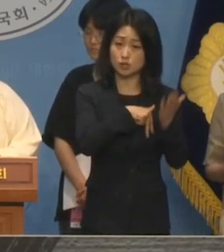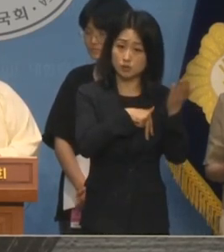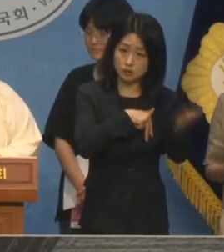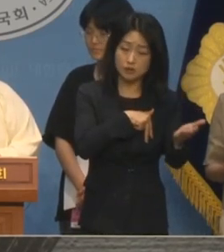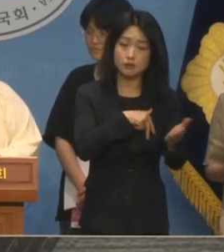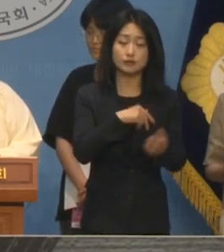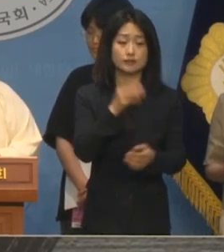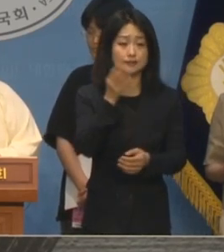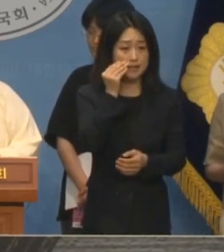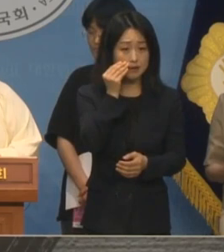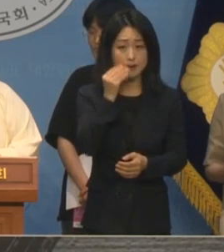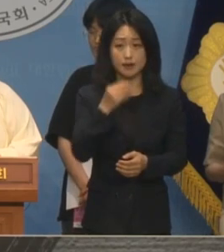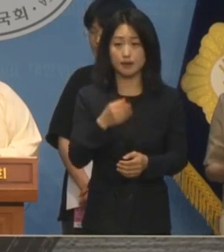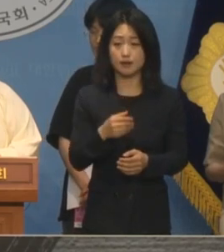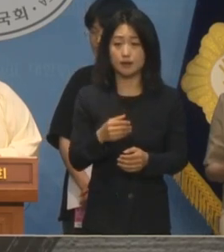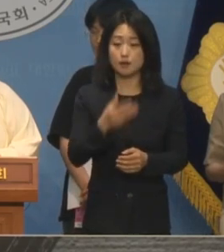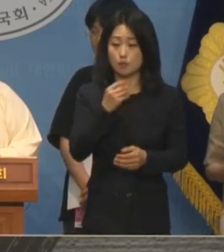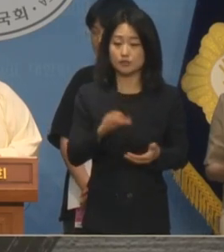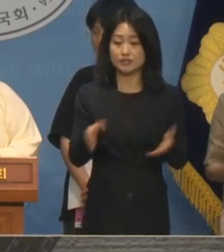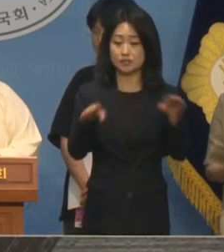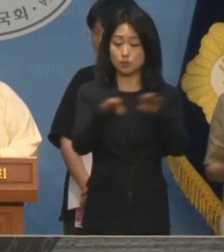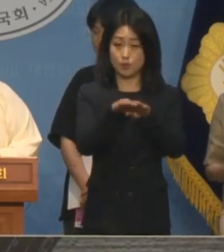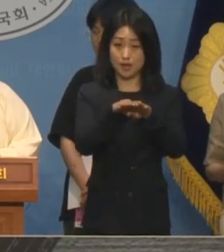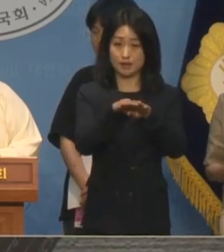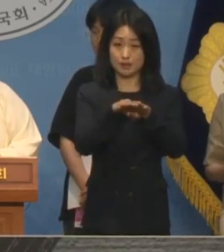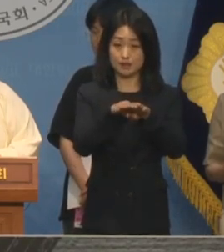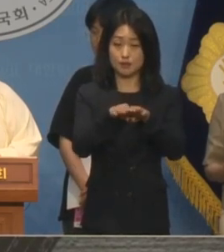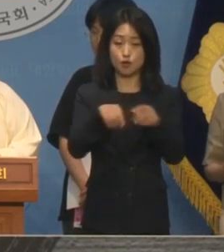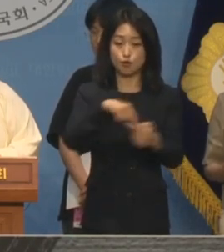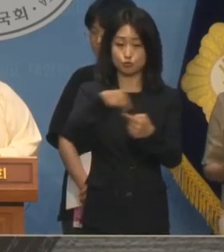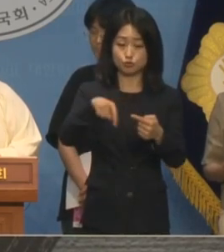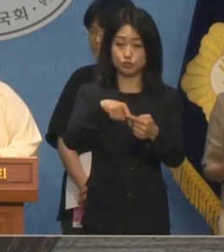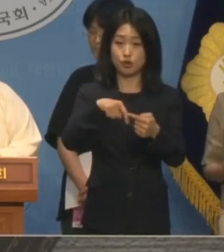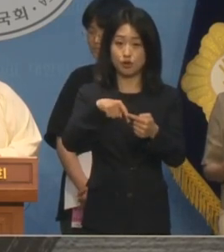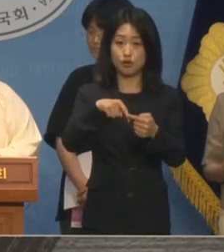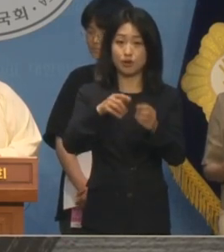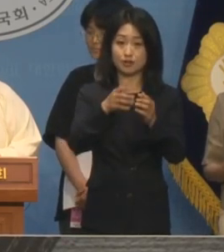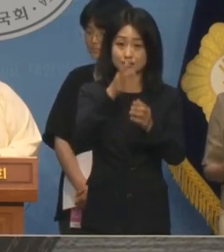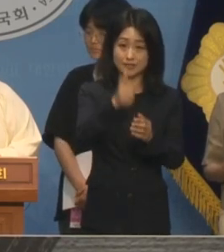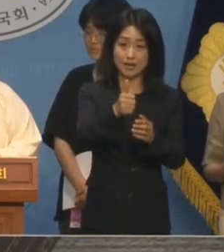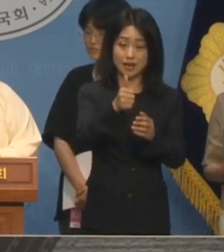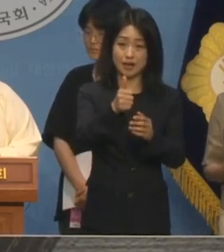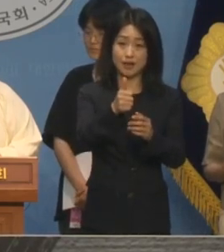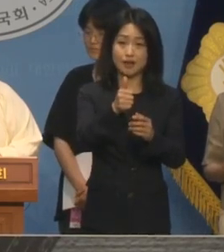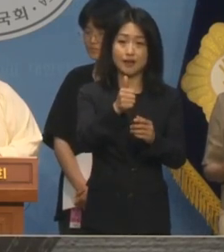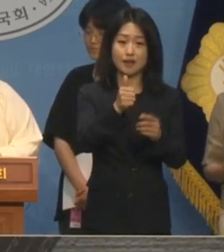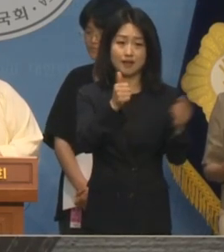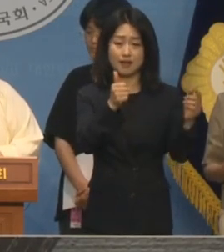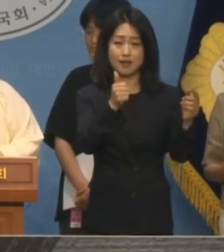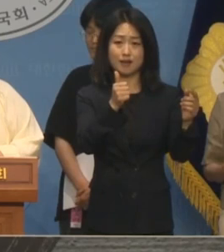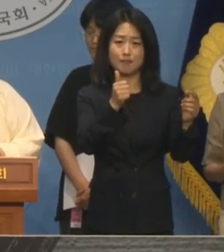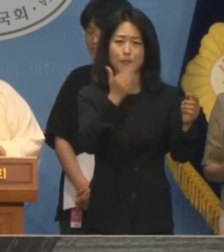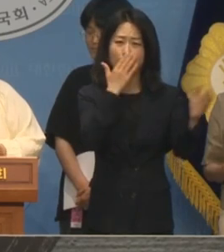정치인분들, 시설을 운영하는 힘을 센 사람들 말만 듣지 마십시오.